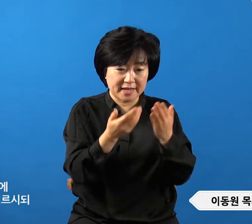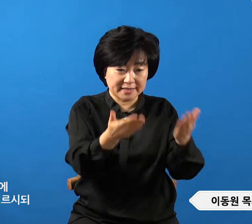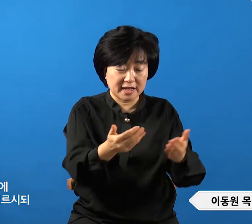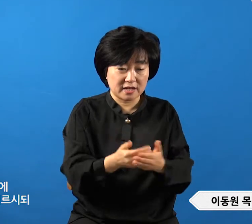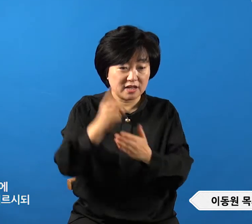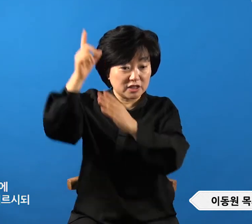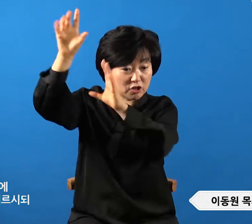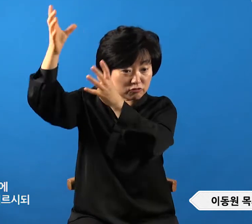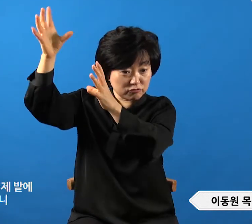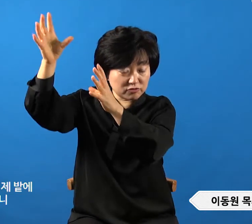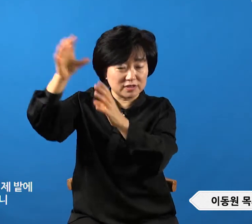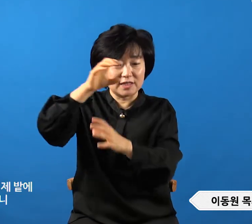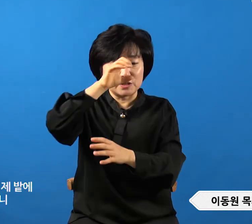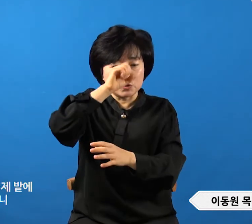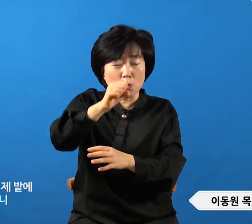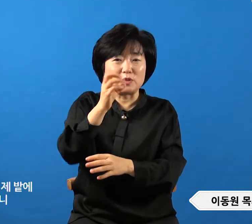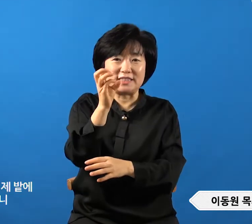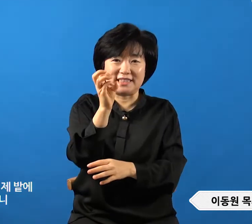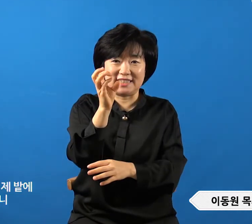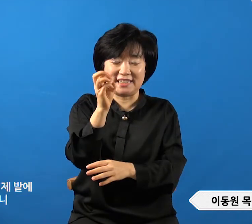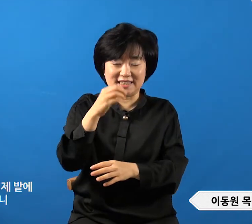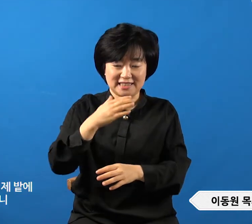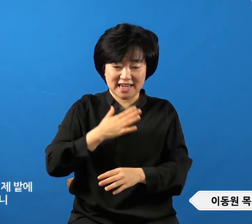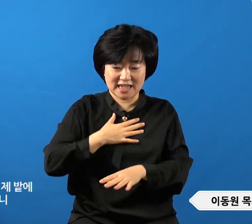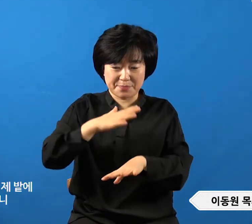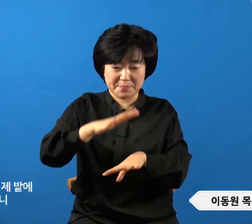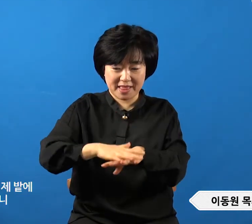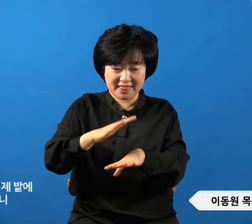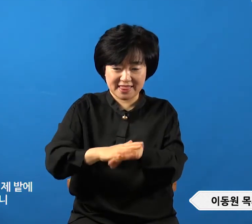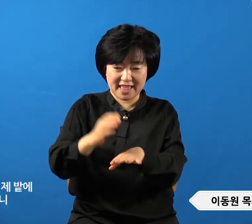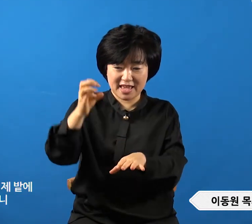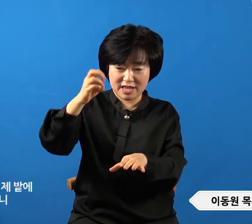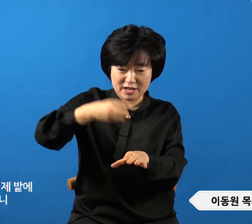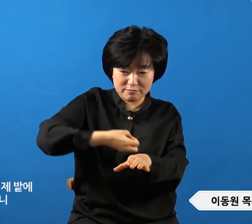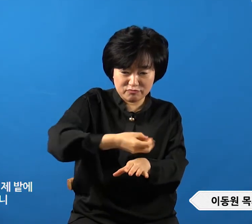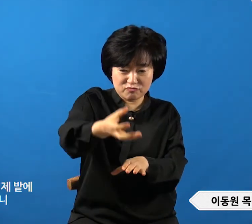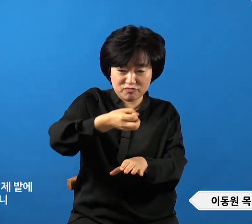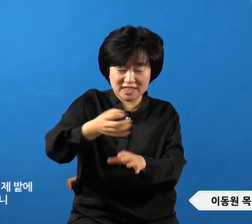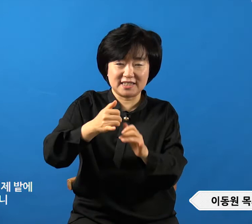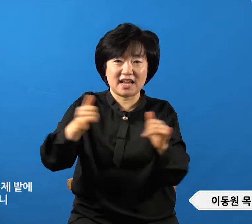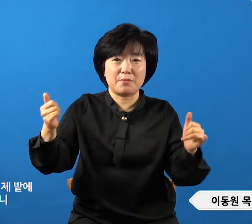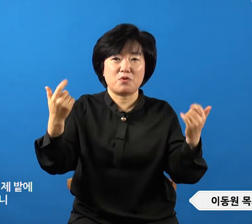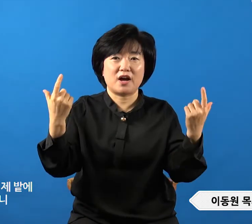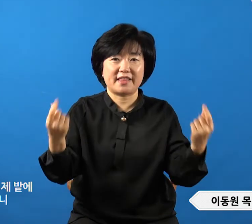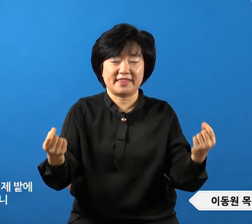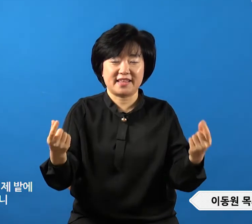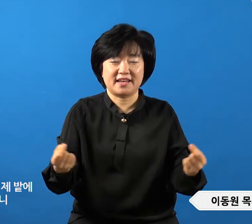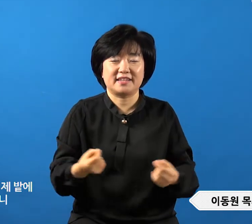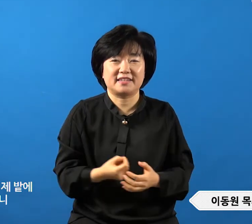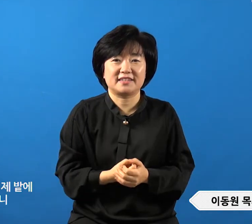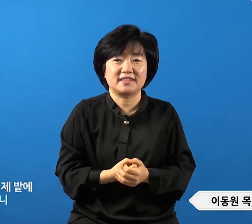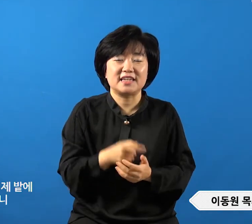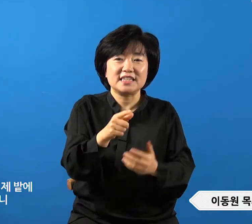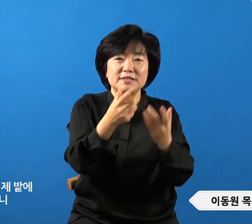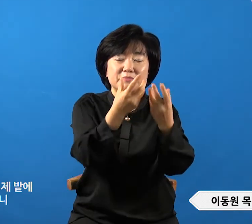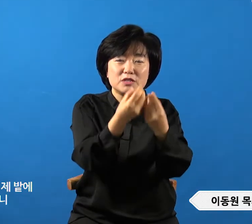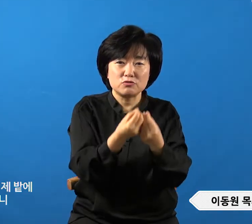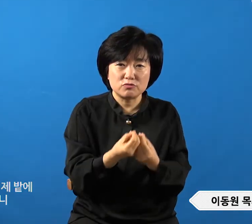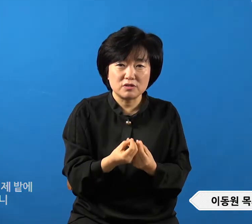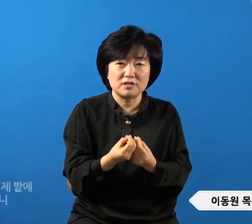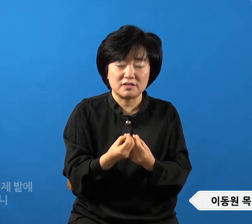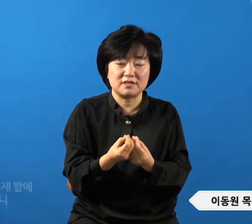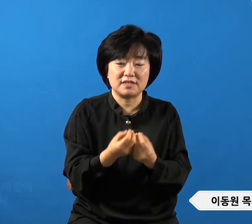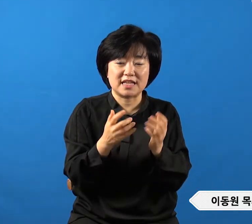이르시되 천국은 좋은 씨를 제 밭에 뿌린 사람과 같으니. 자, 그리고 이제 이